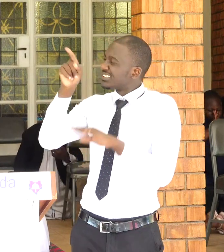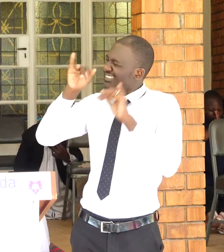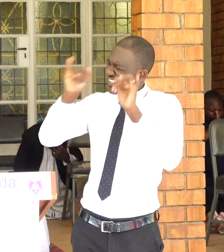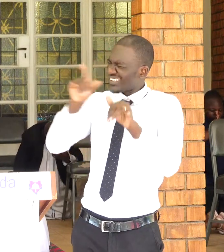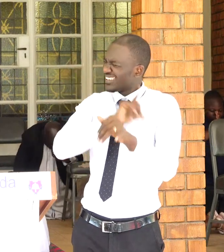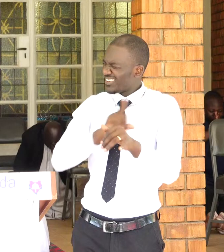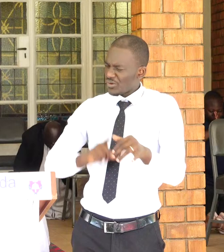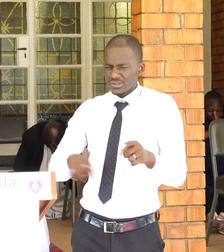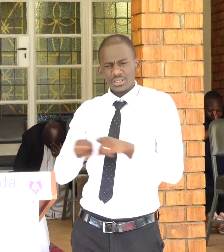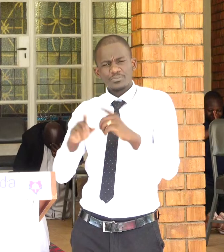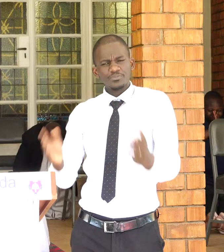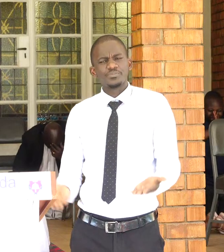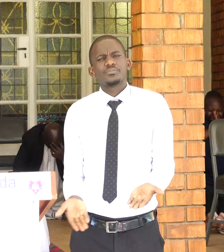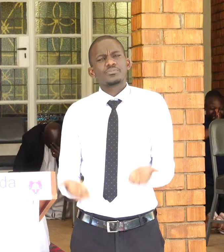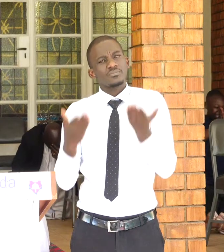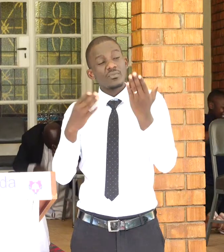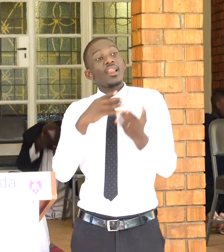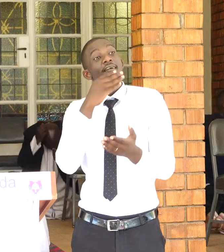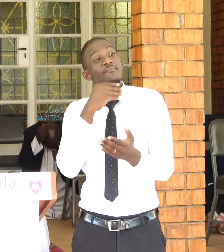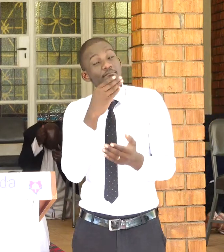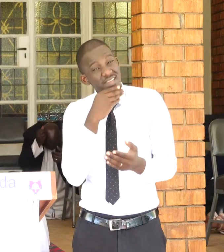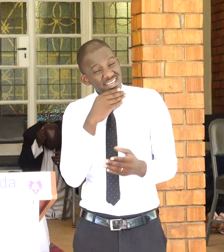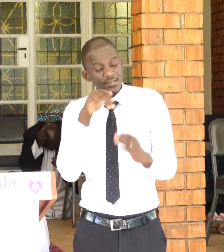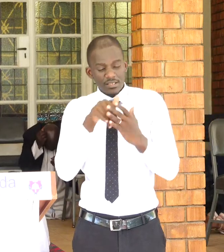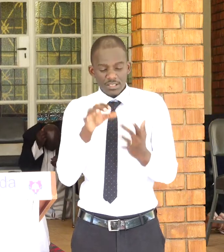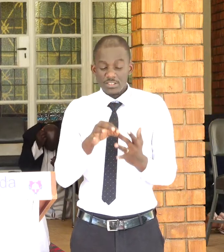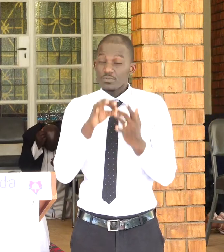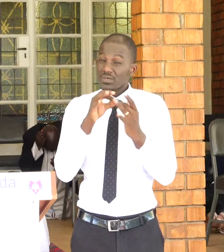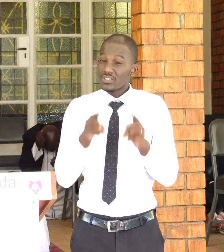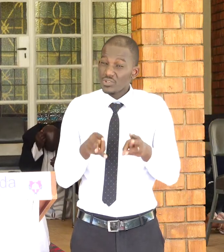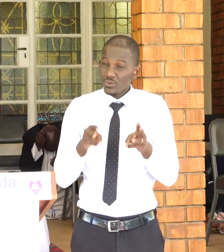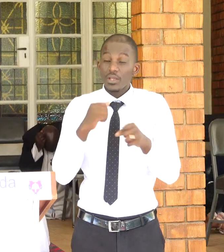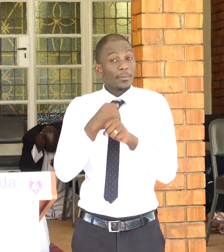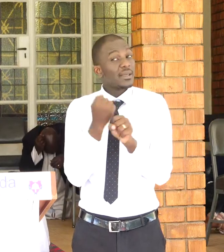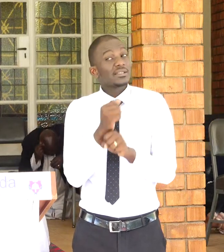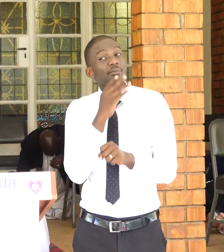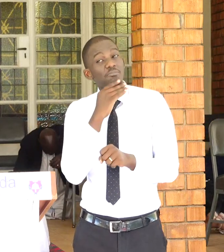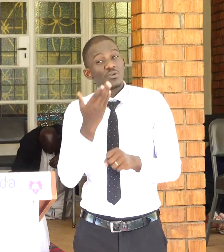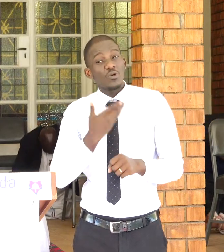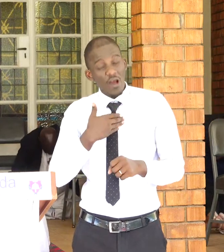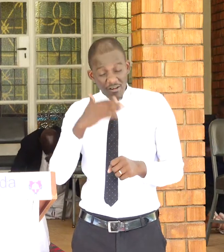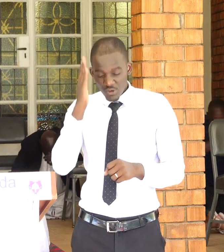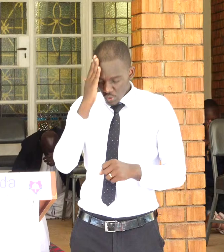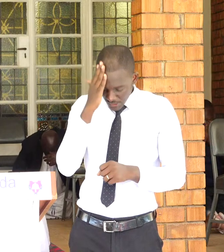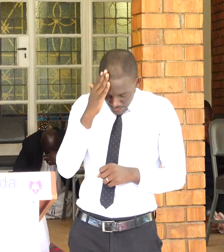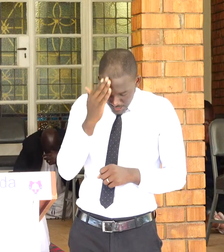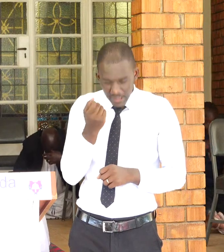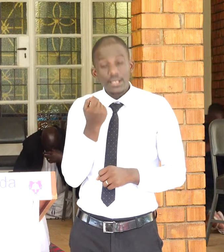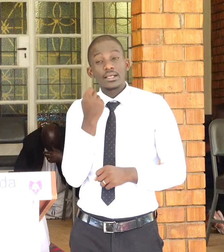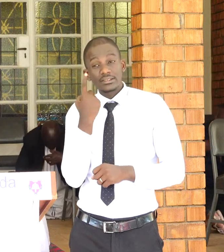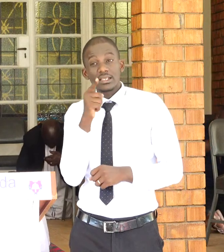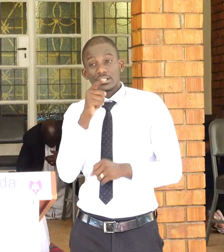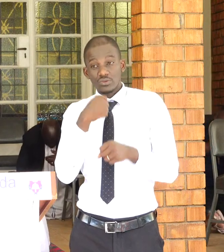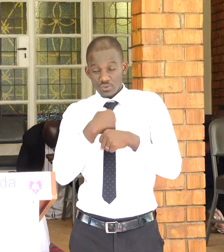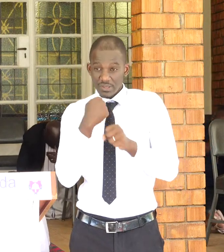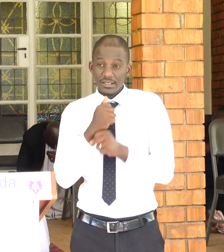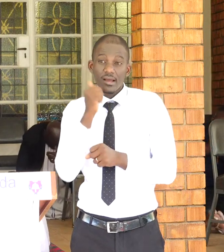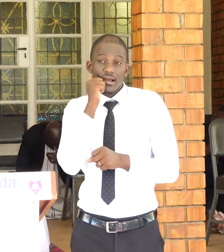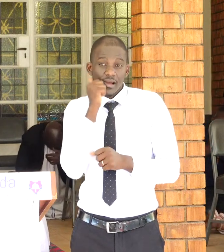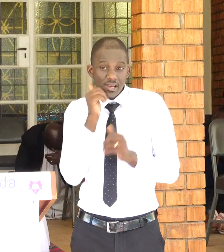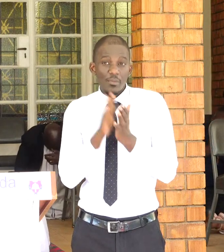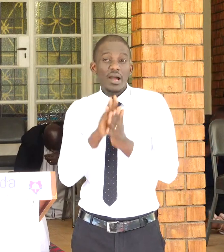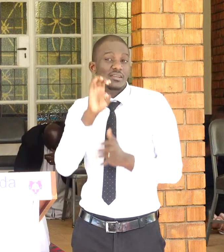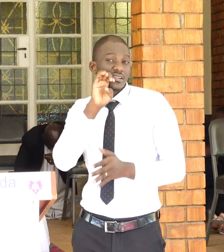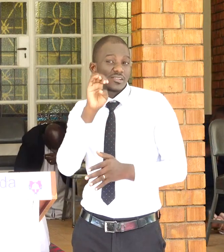tusitula n'abasajja mu ngeri ey'enjawulo bafuula abasajja abalina okumanya n'okutegeera ti watonda Adamu na